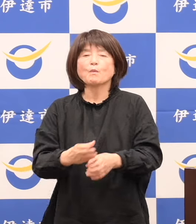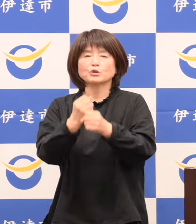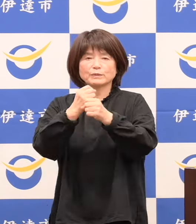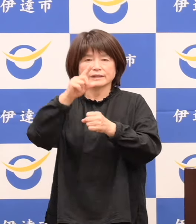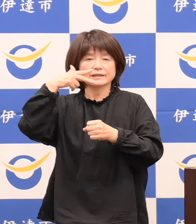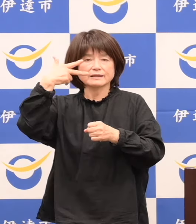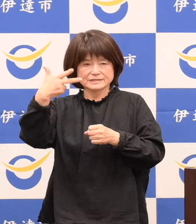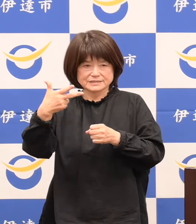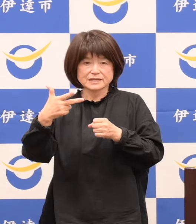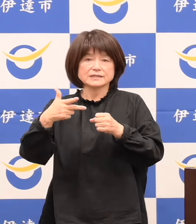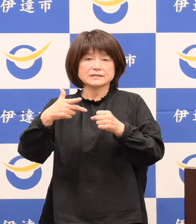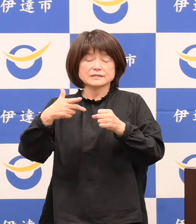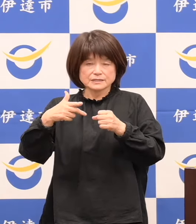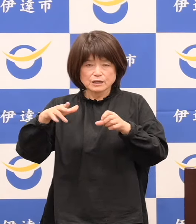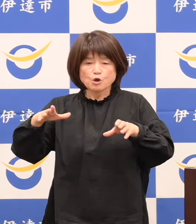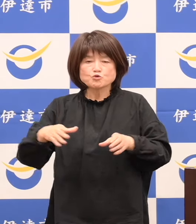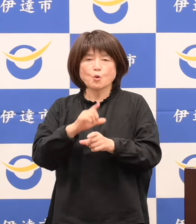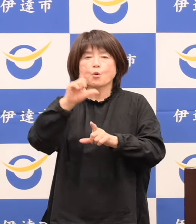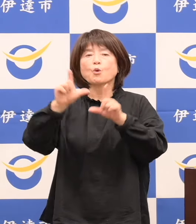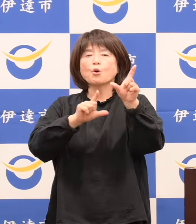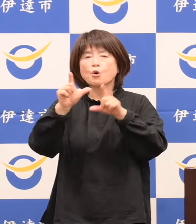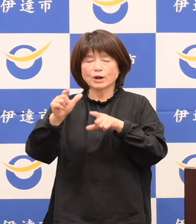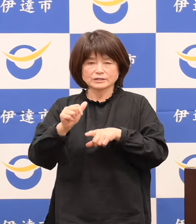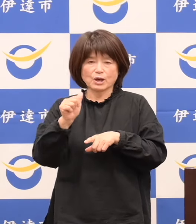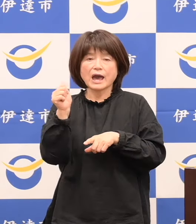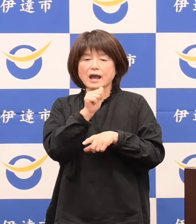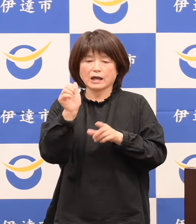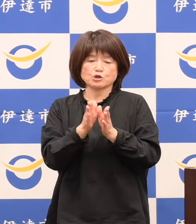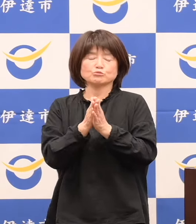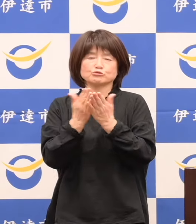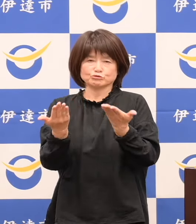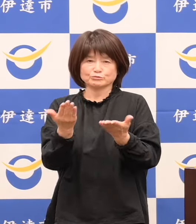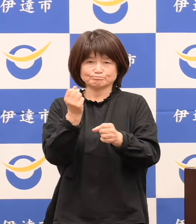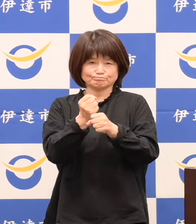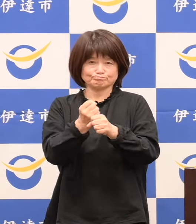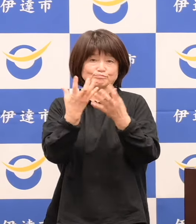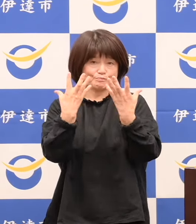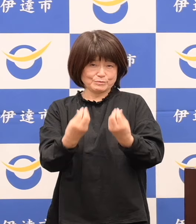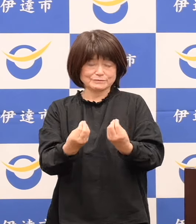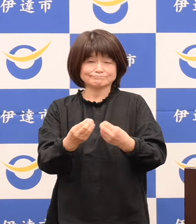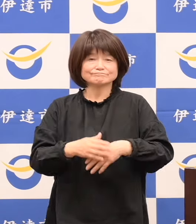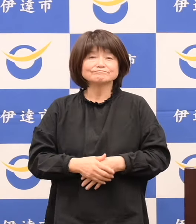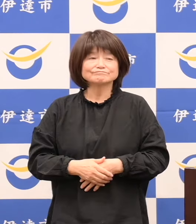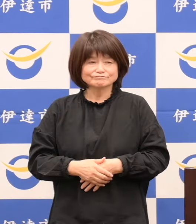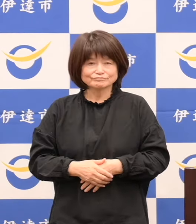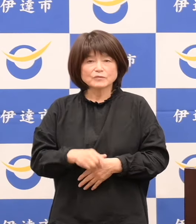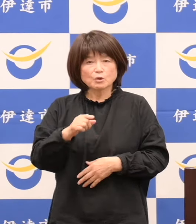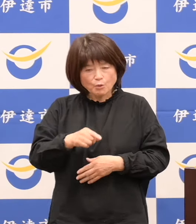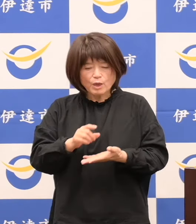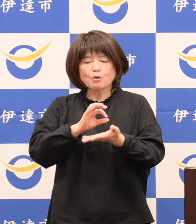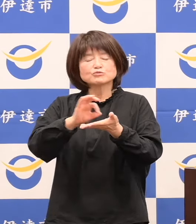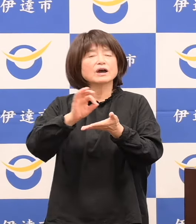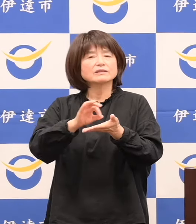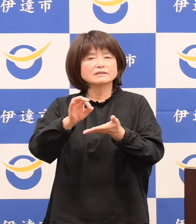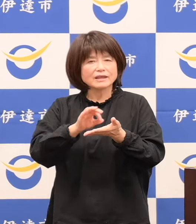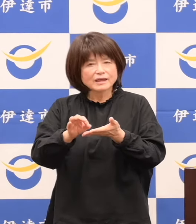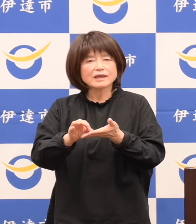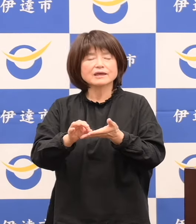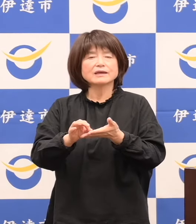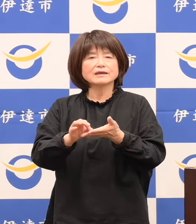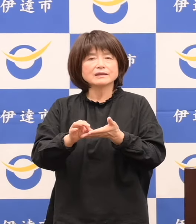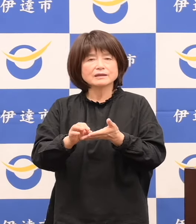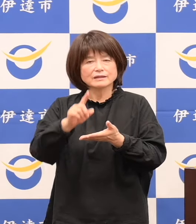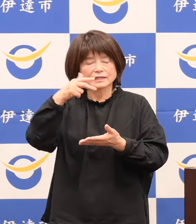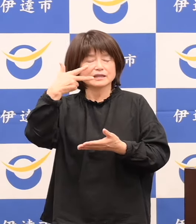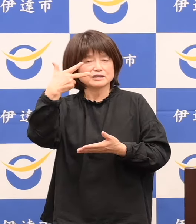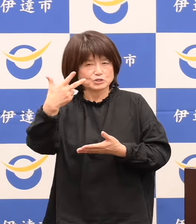型観光ガイドブックを作成をいたしました。本観光ガイドブックを活用していただきまして、本